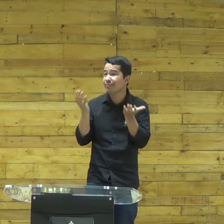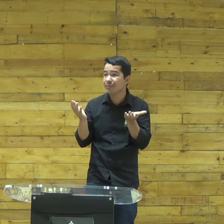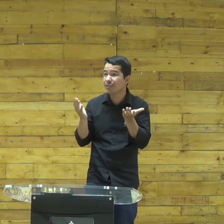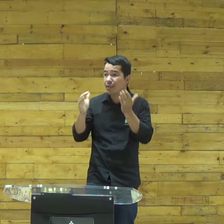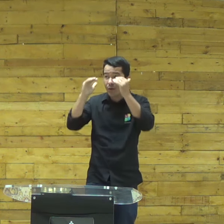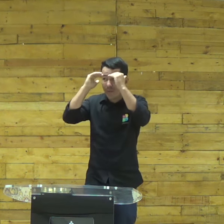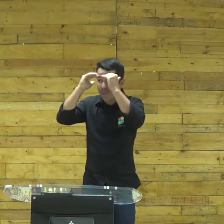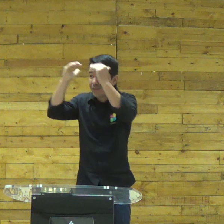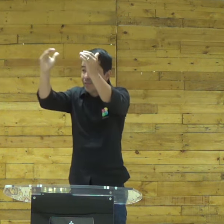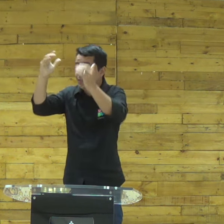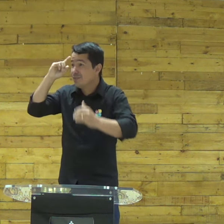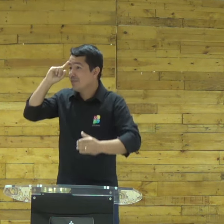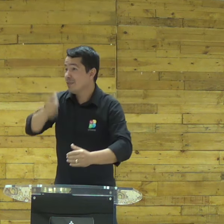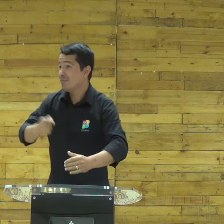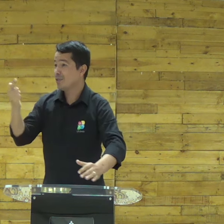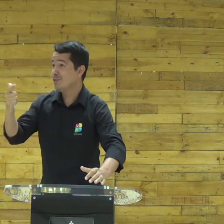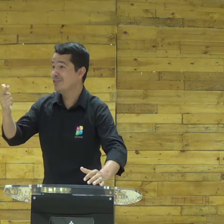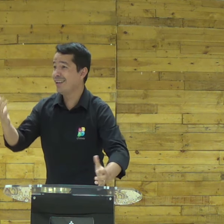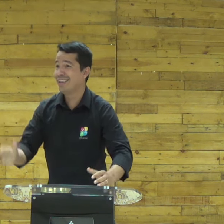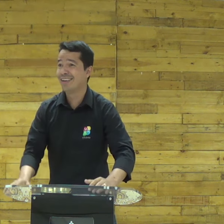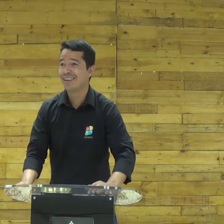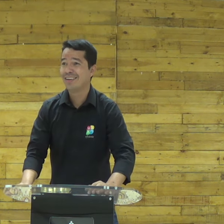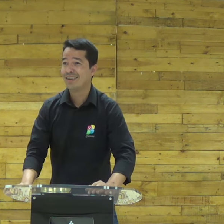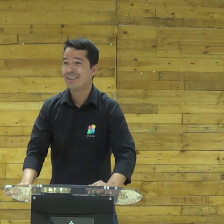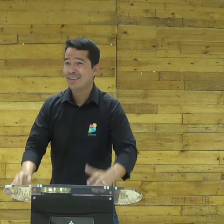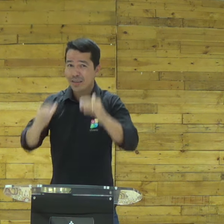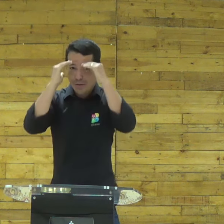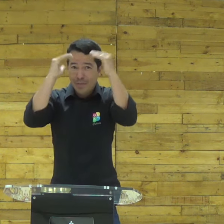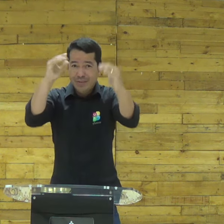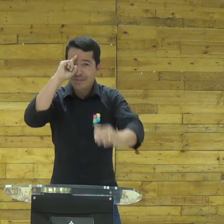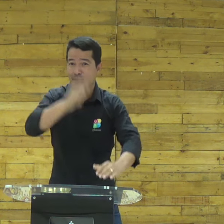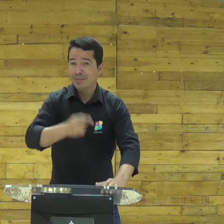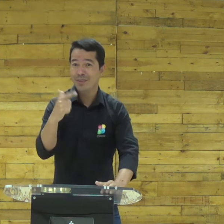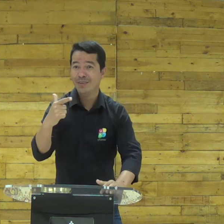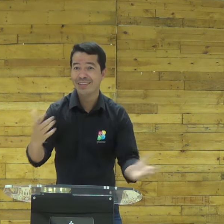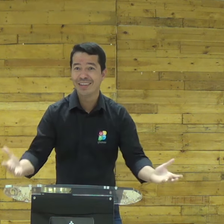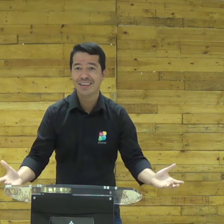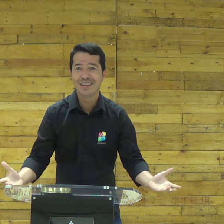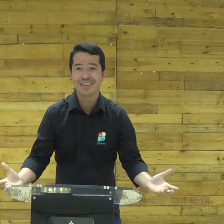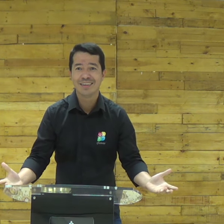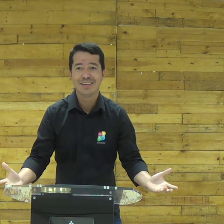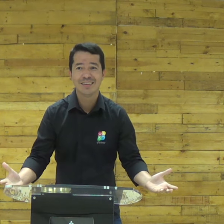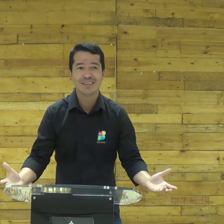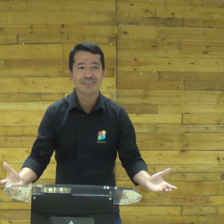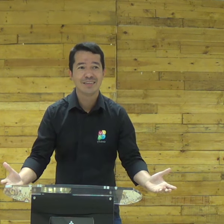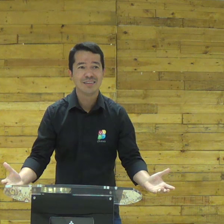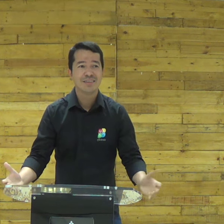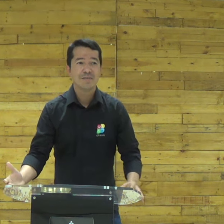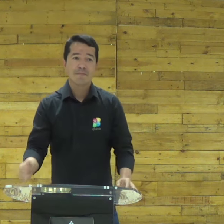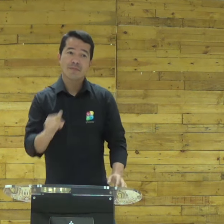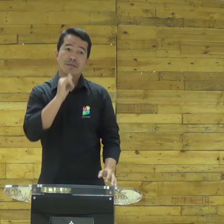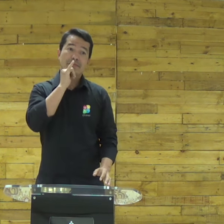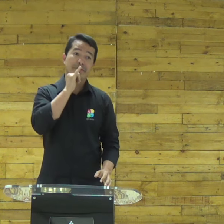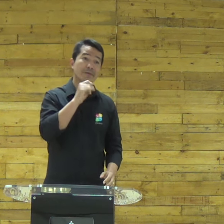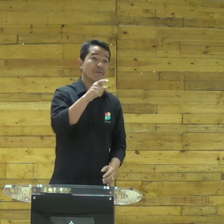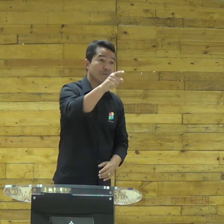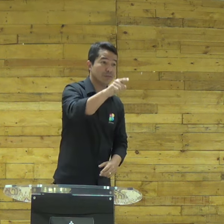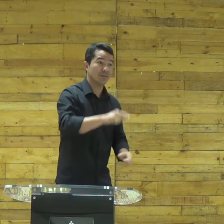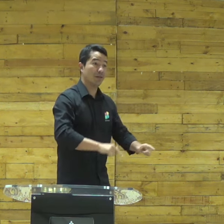adianta nada isso não é obedecer ao mandamento de Jesus você não obedece